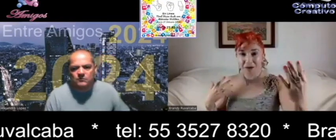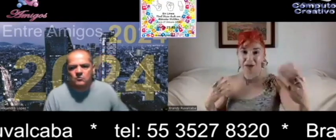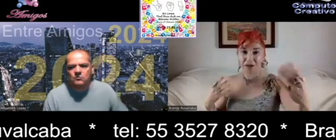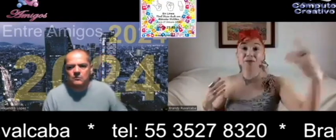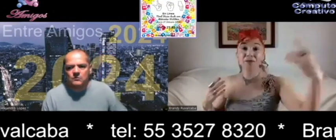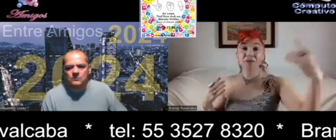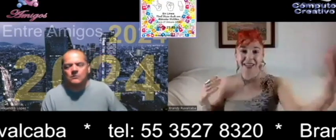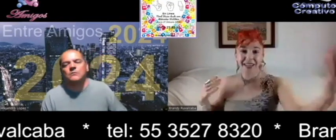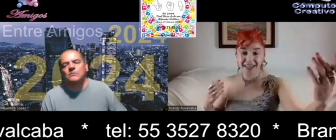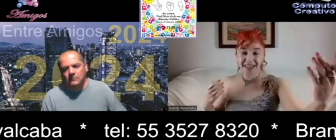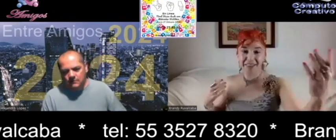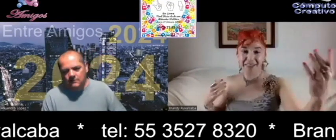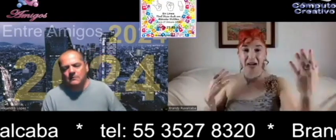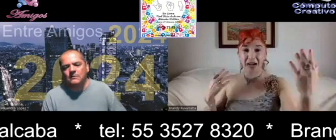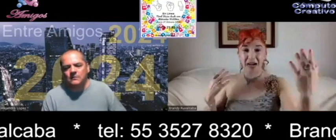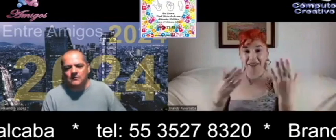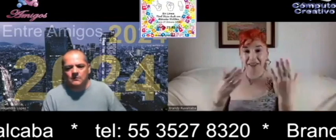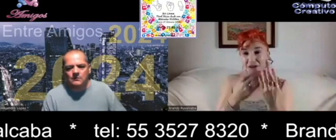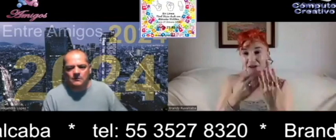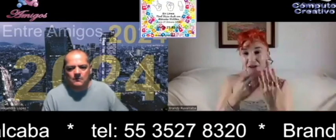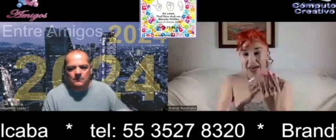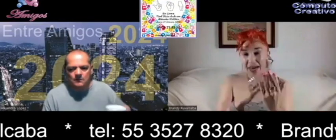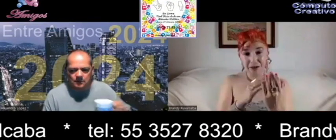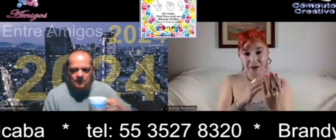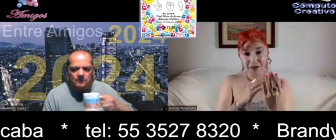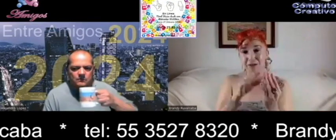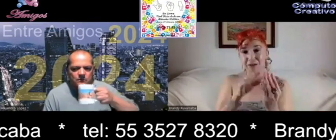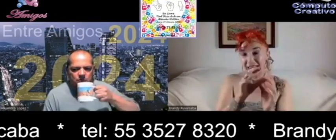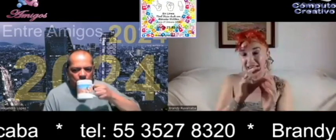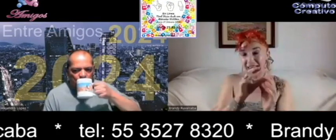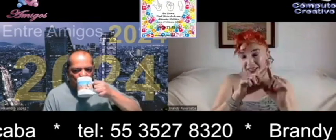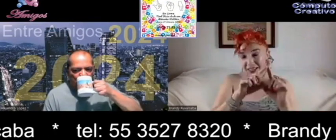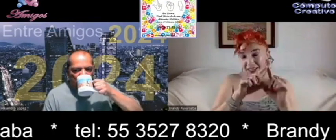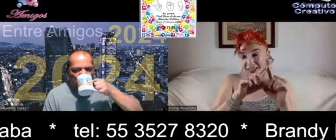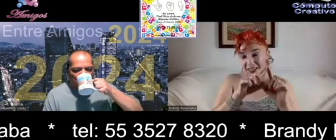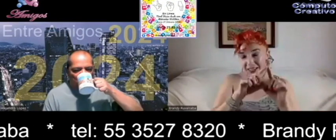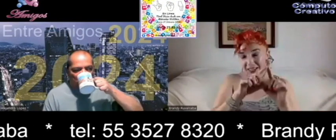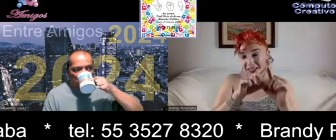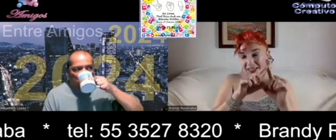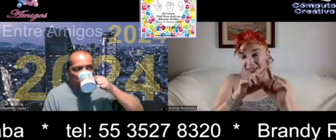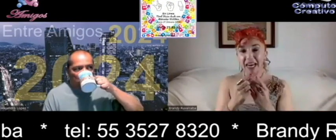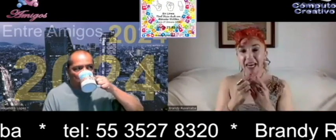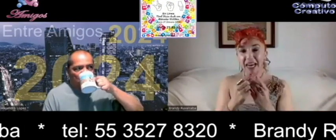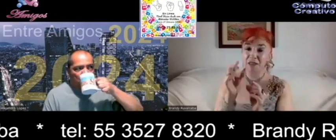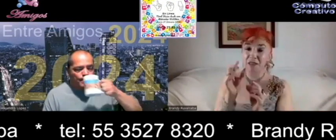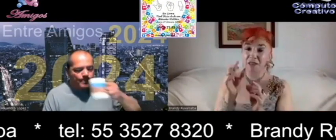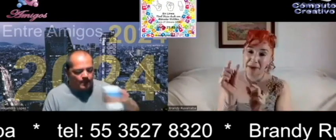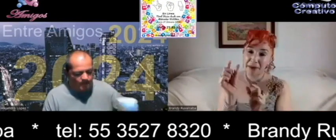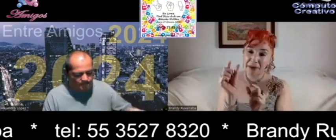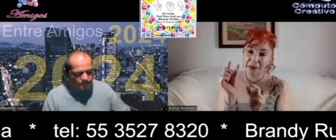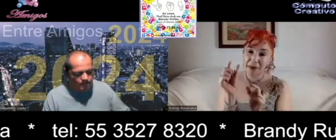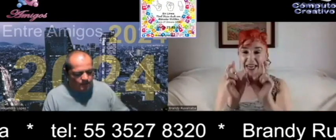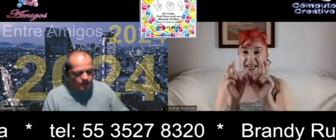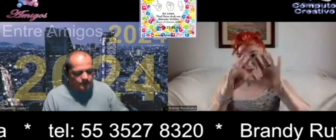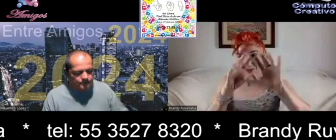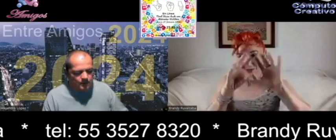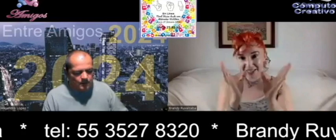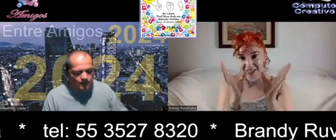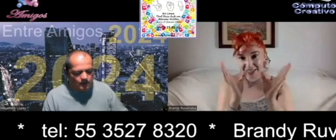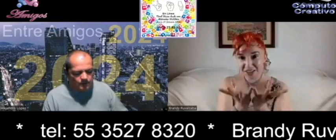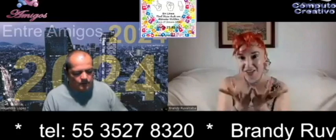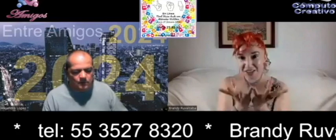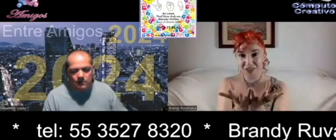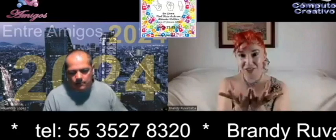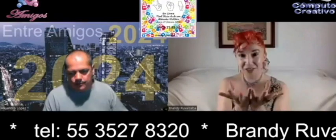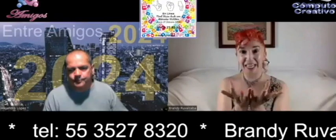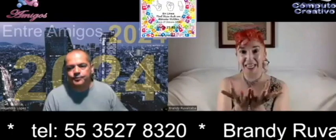quieres comunicarte en árabe, aprendes lengua árabe y viajas, y entonces puedes comunicarte en árabe. Sin embargo, en las